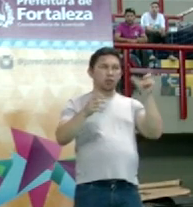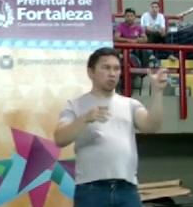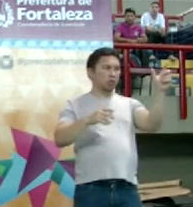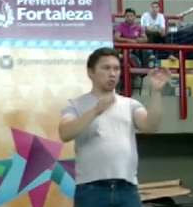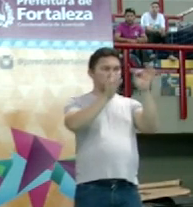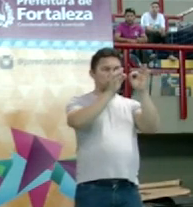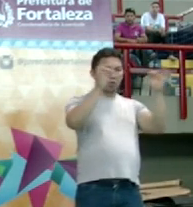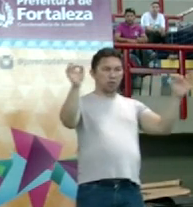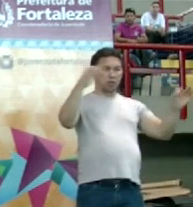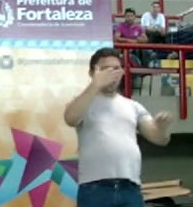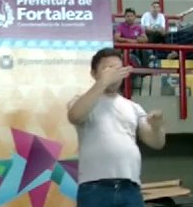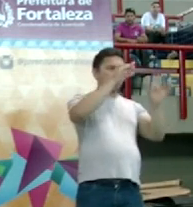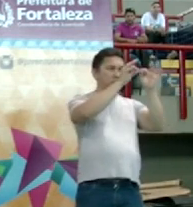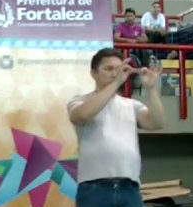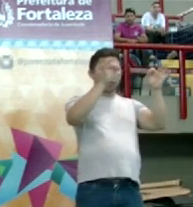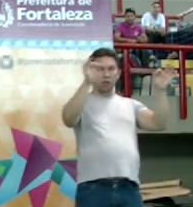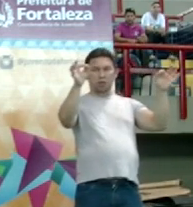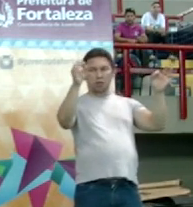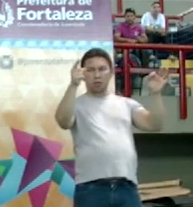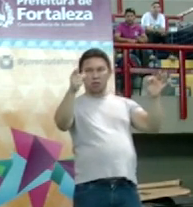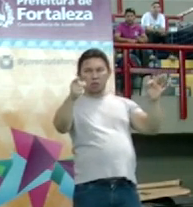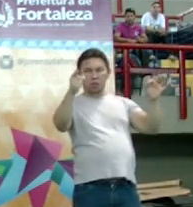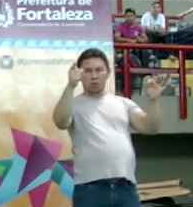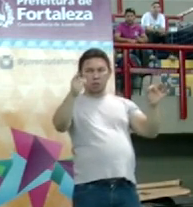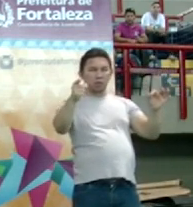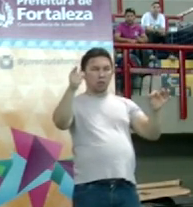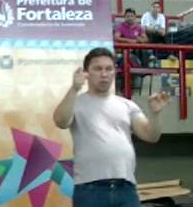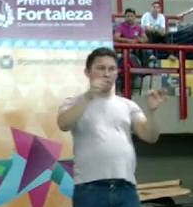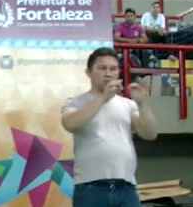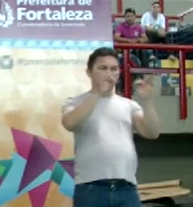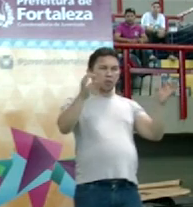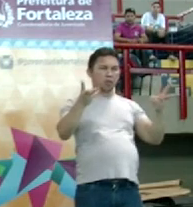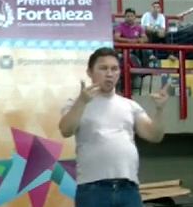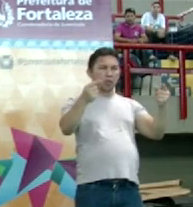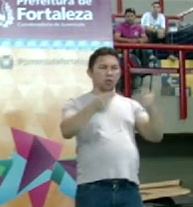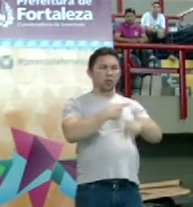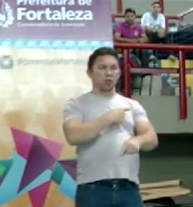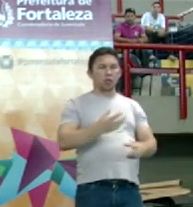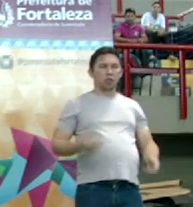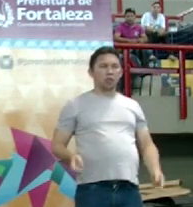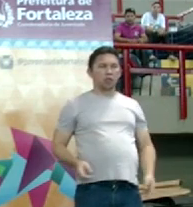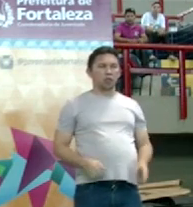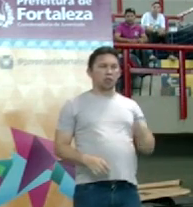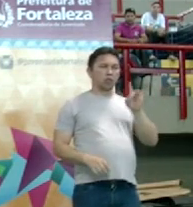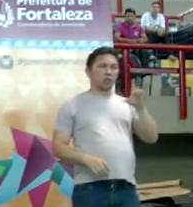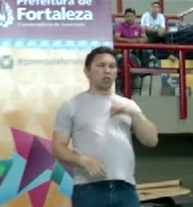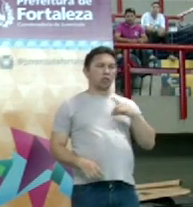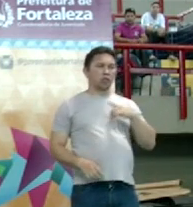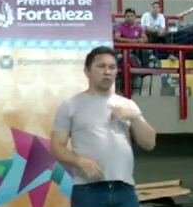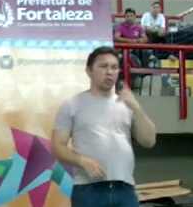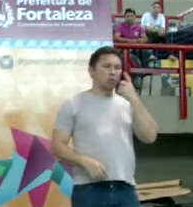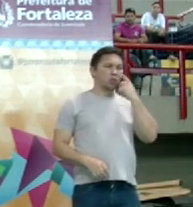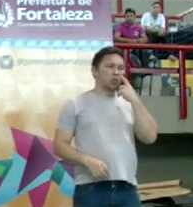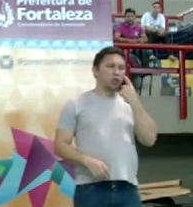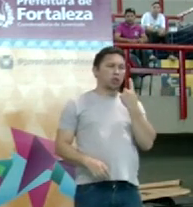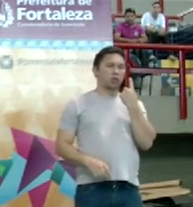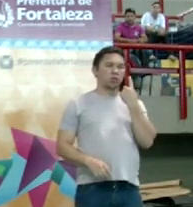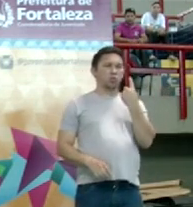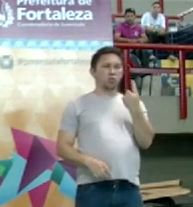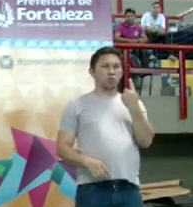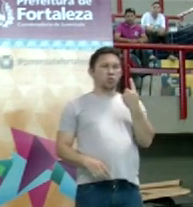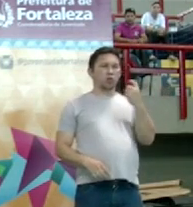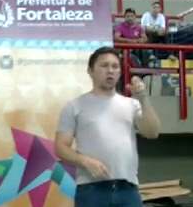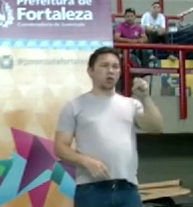termina antes da metade da linha e a linha não é contada? Quando só tem uma sílaba.